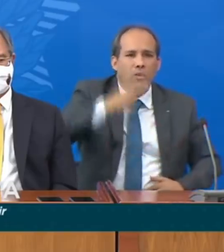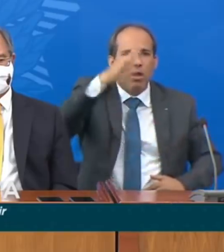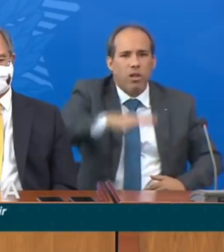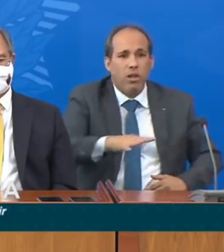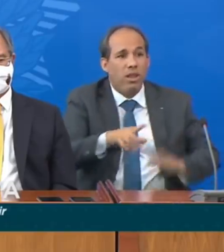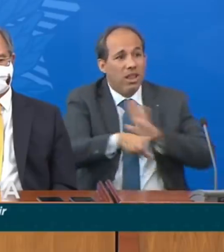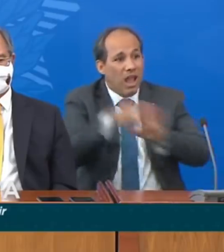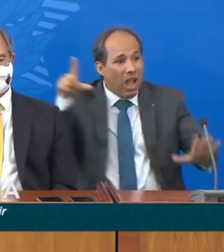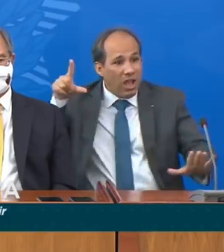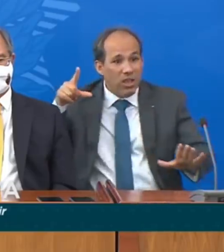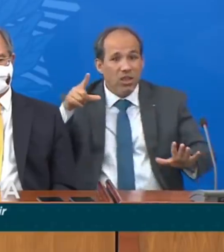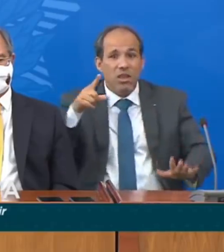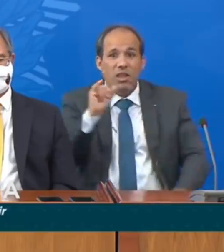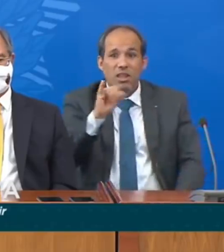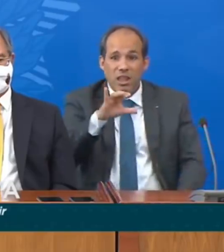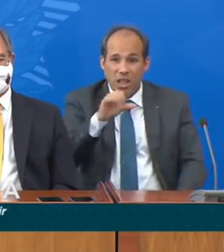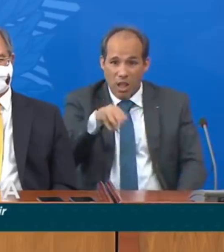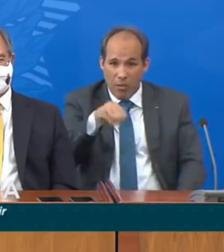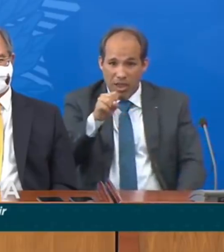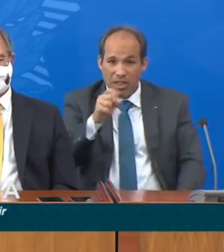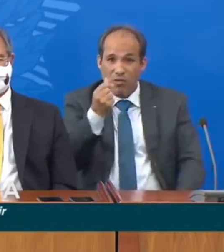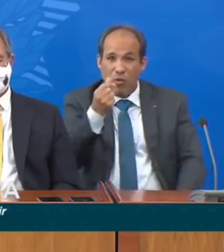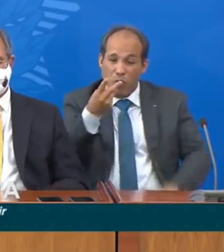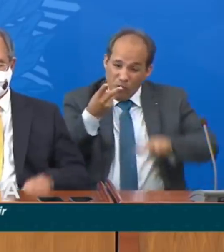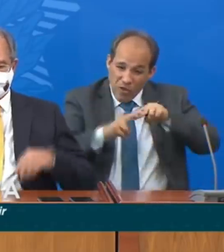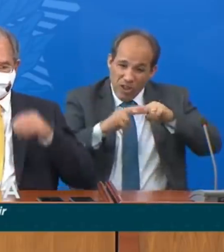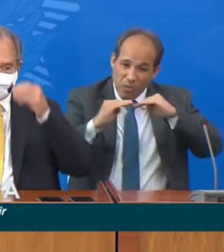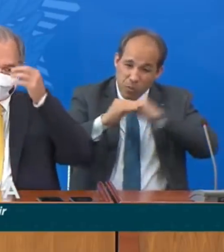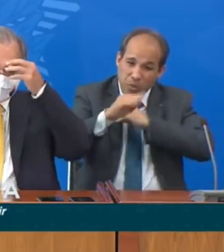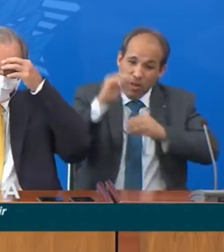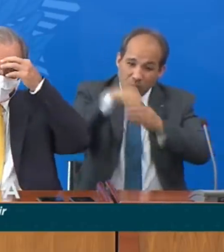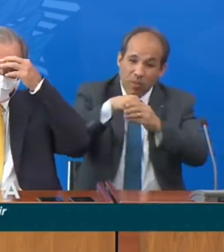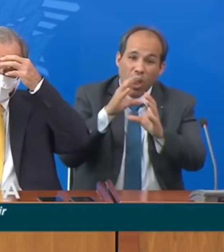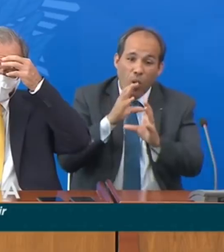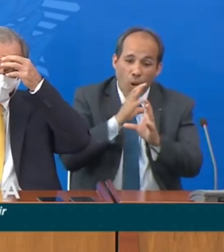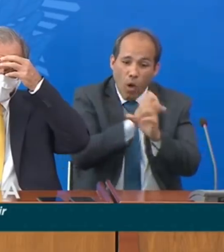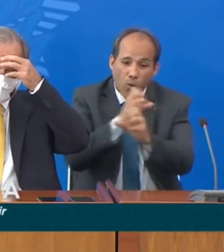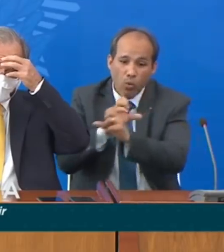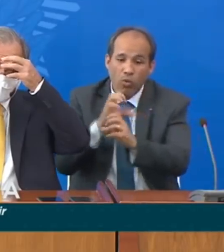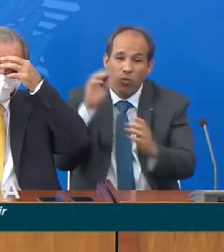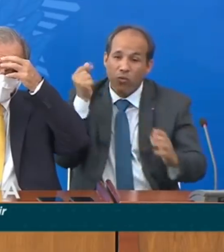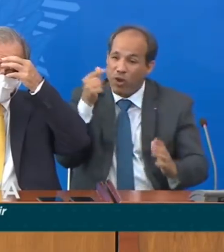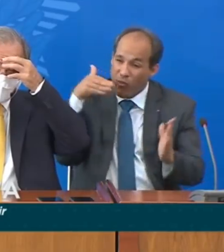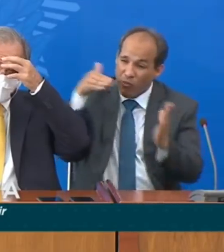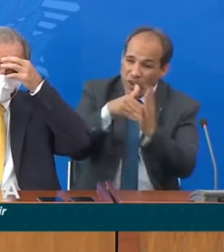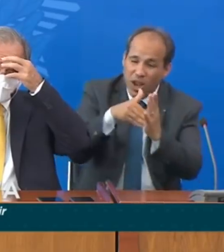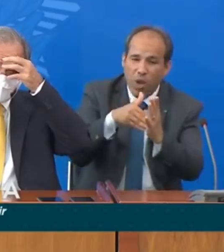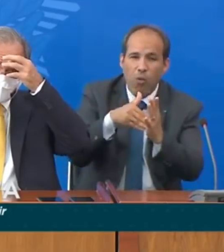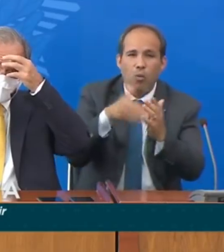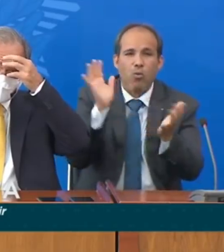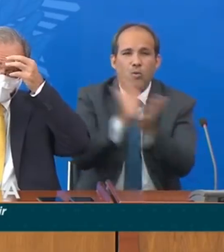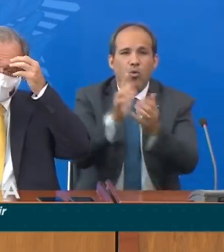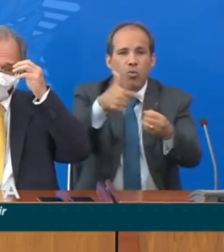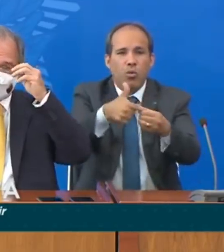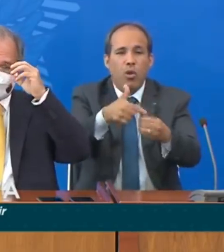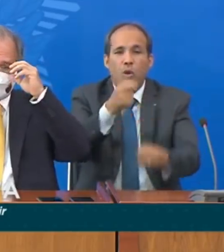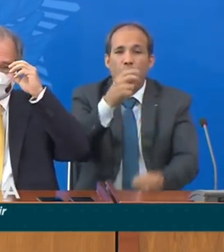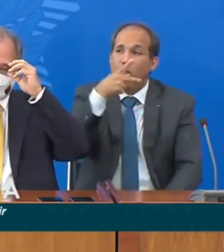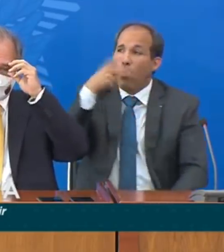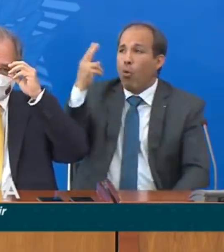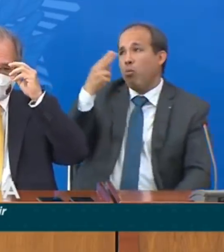tivesse um valor fixo no preço, né, final do combustível, ou melhor, no preço da